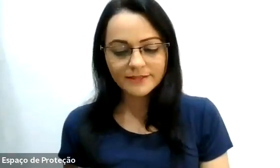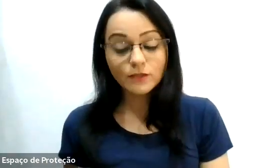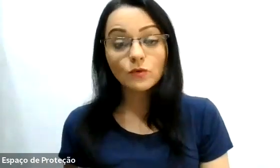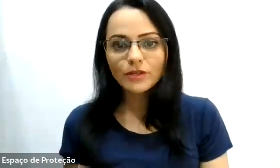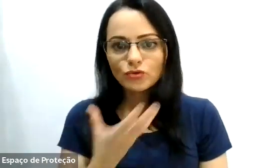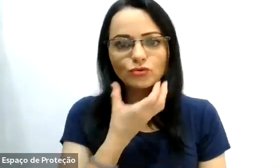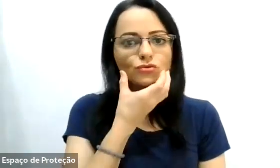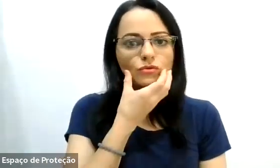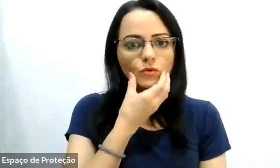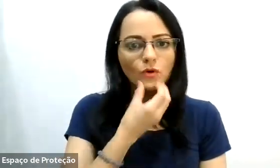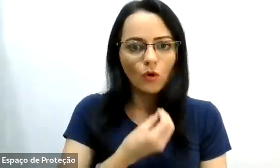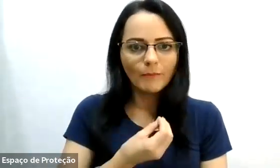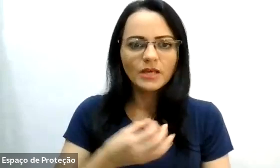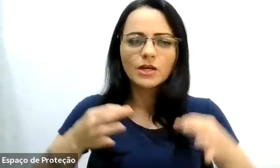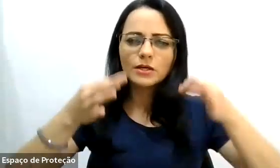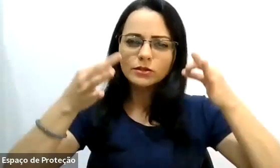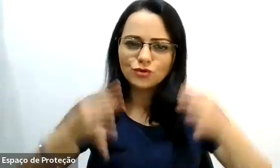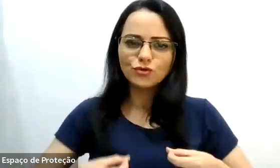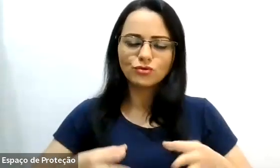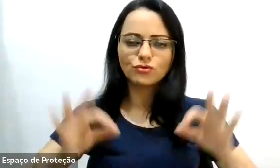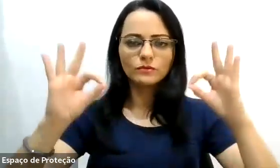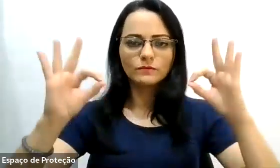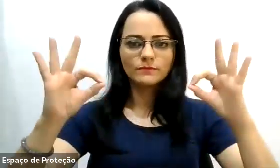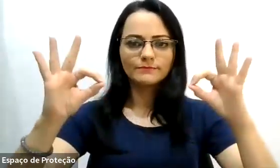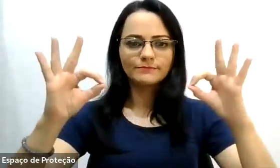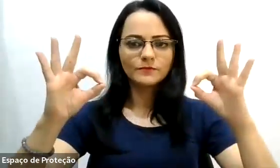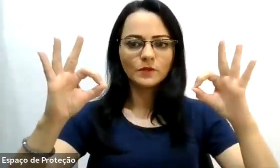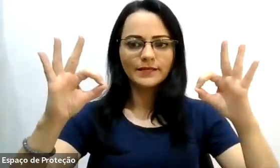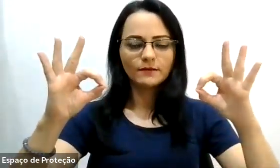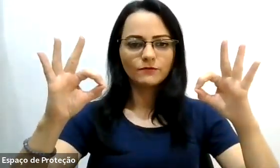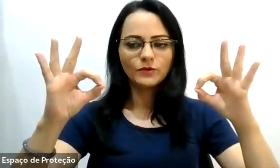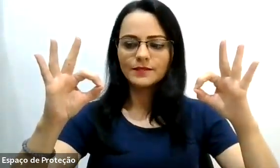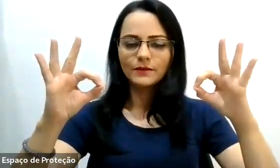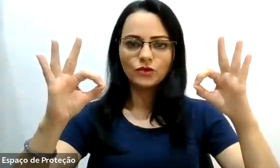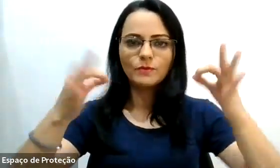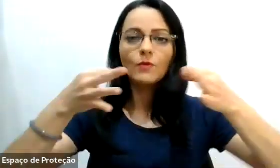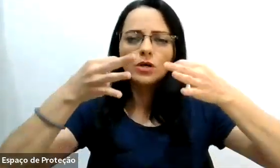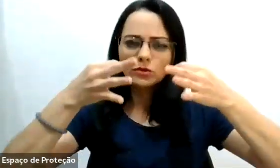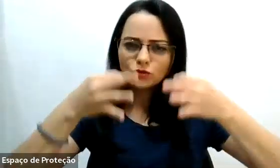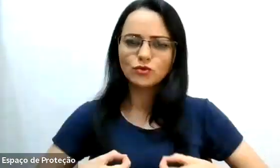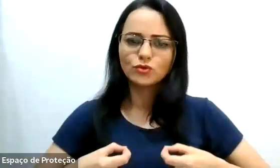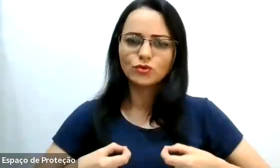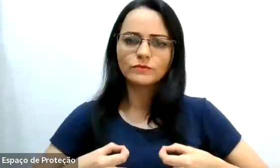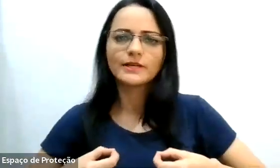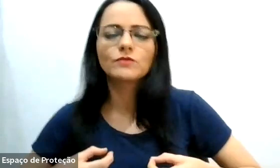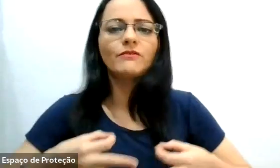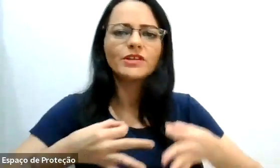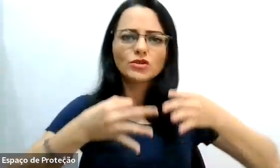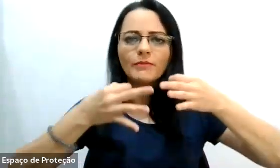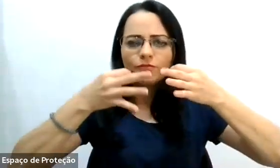Sendo um homem justo. Homem justo. Ó, essa configuração aqui de mão, justo. Desce uma vez só bem